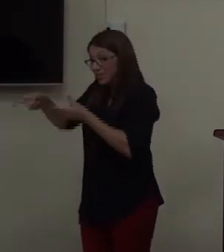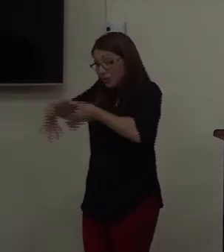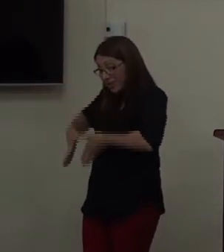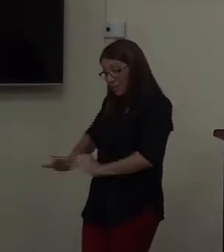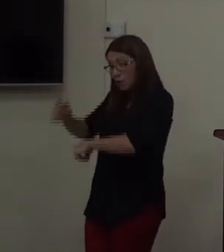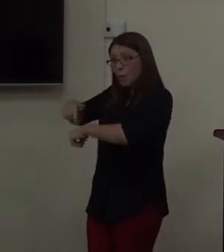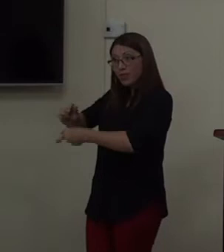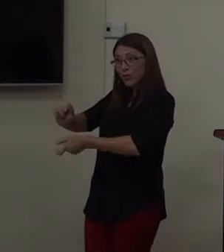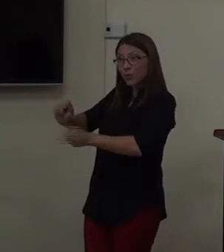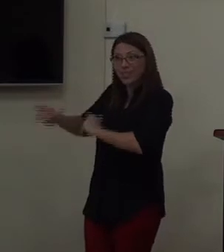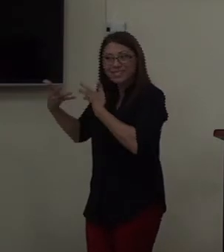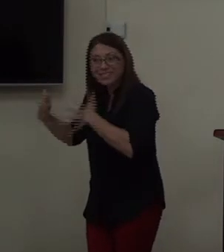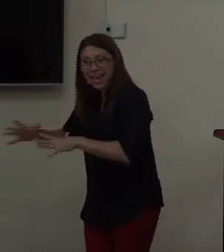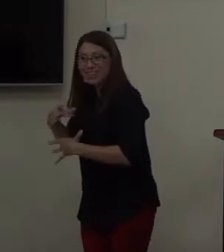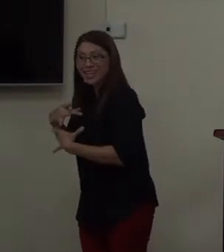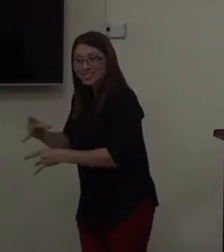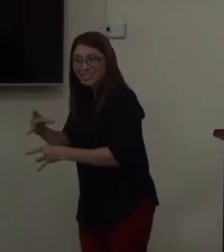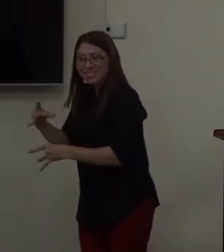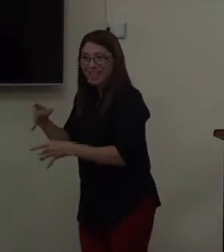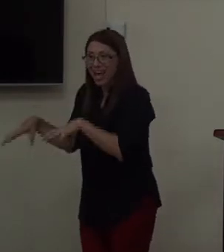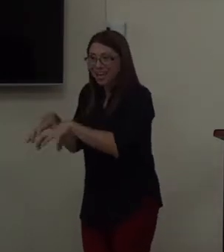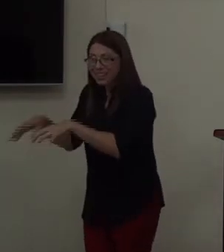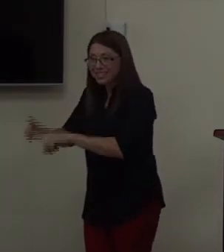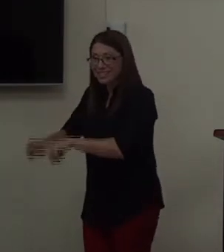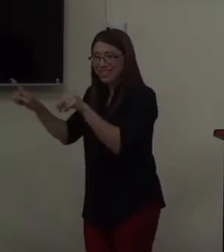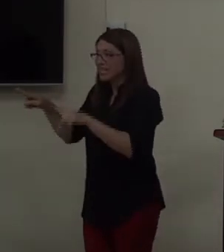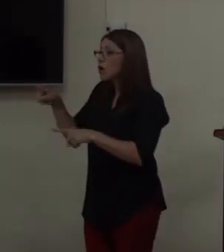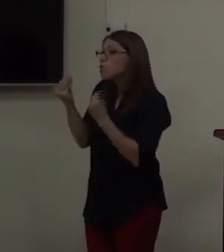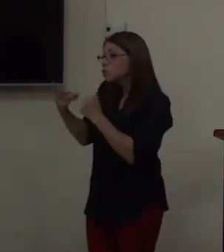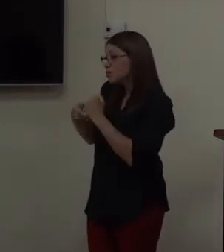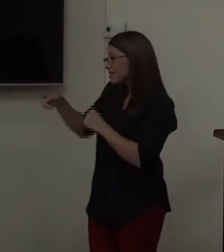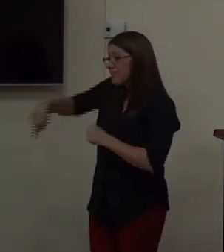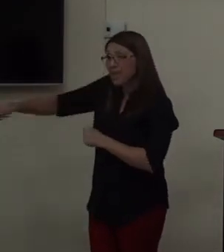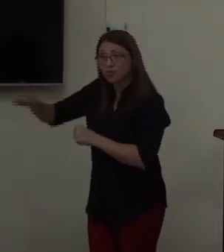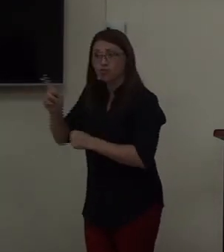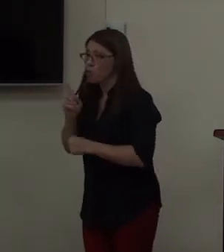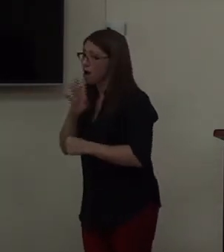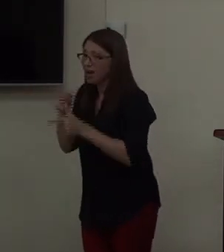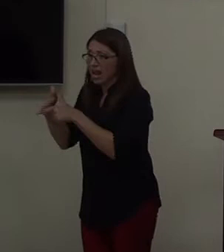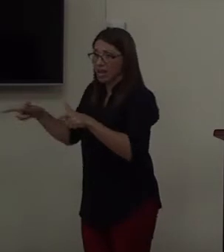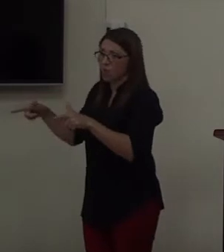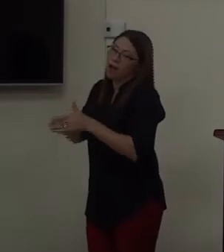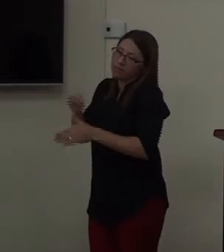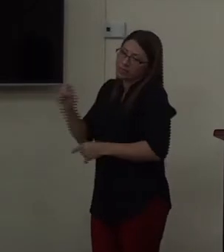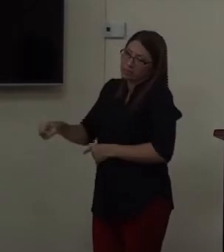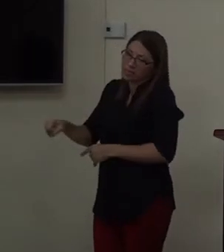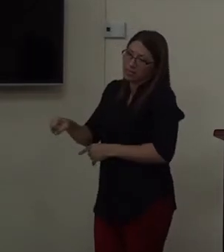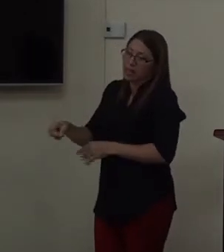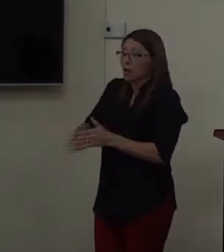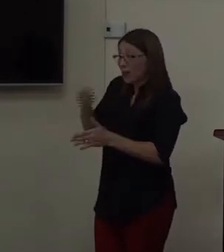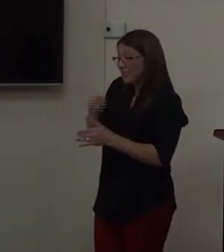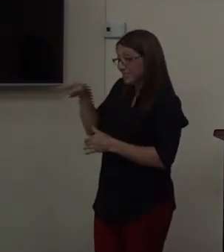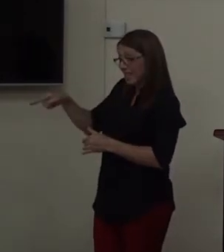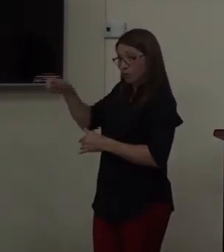agendas distintas. Muchas veces esos miembros de la comunidad no hablan la lengua, ¿verdad? Otras veces sí. Y muchas veces esos miembros de la comunidad están